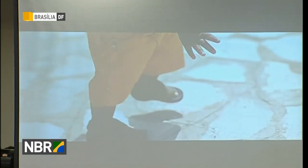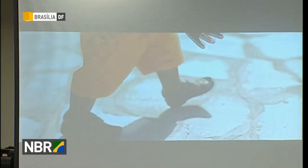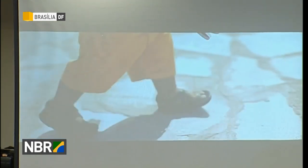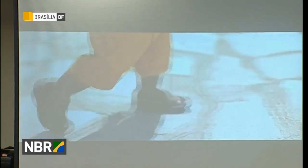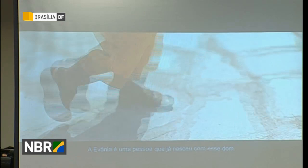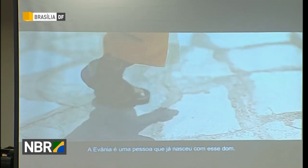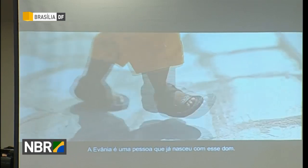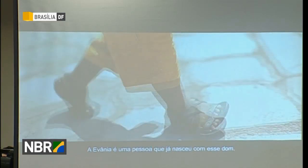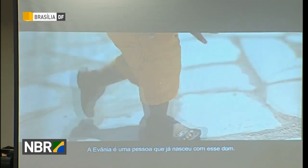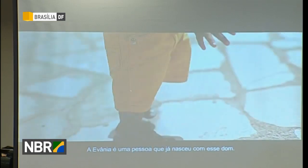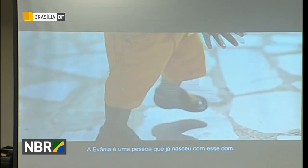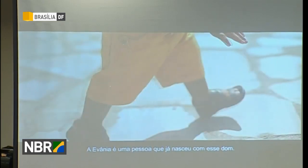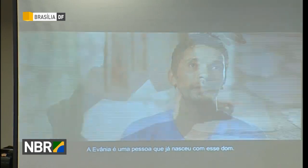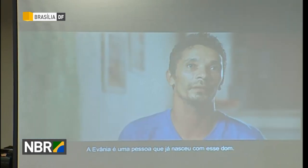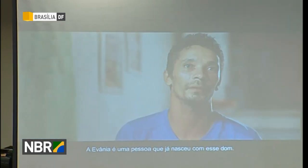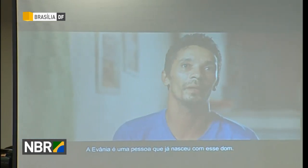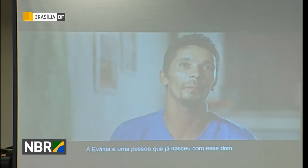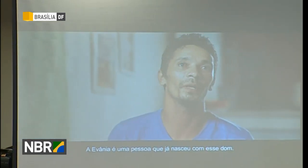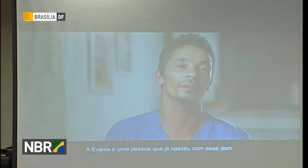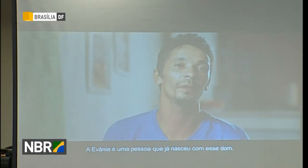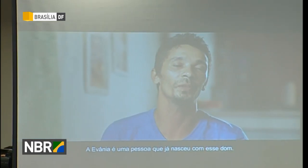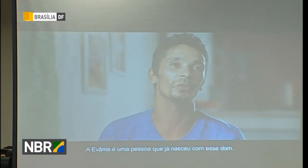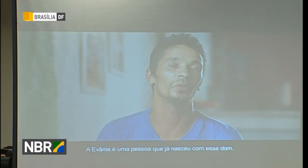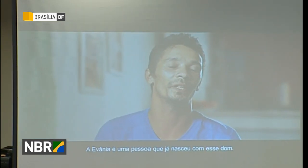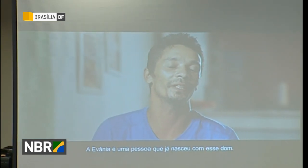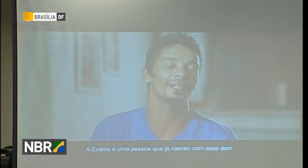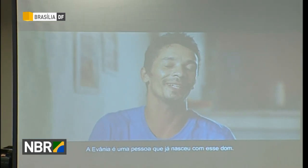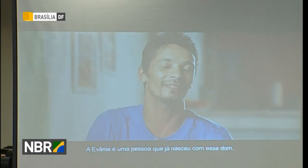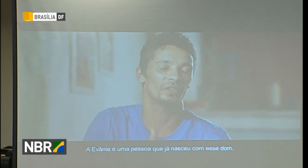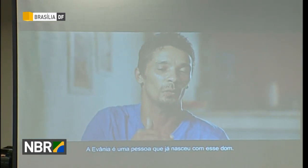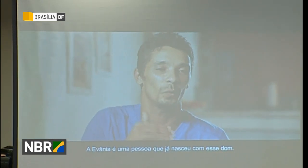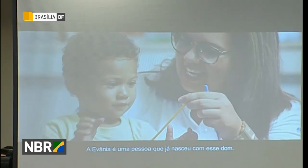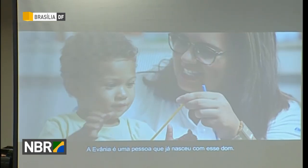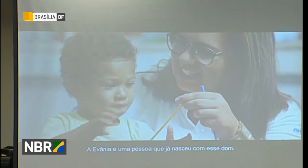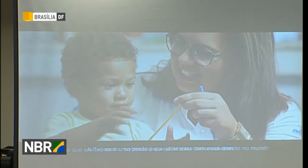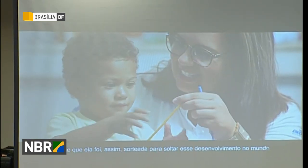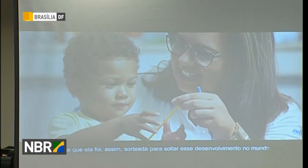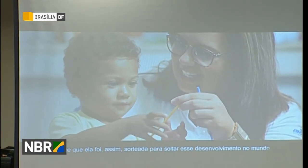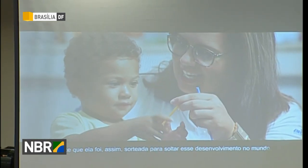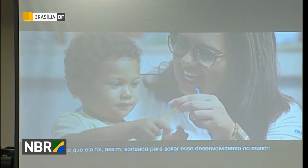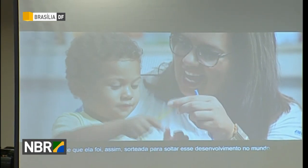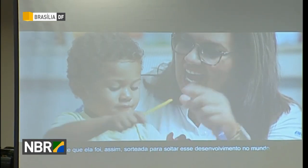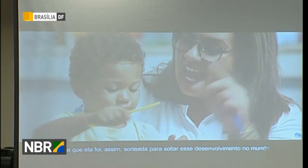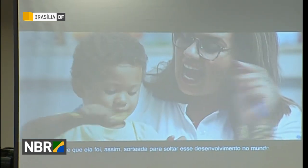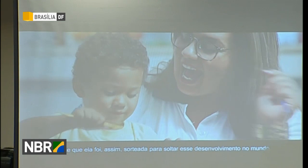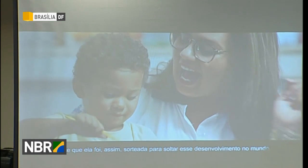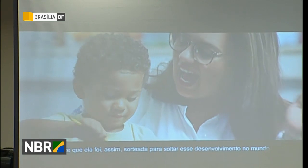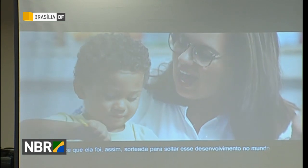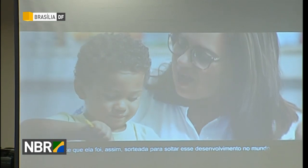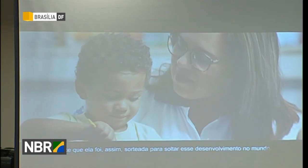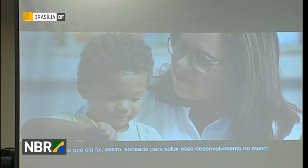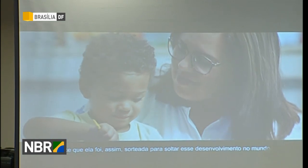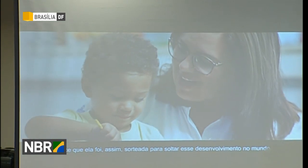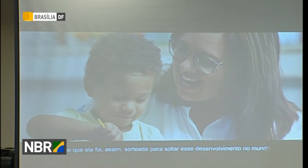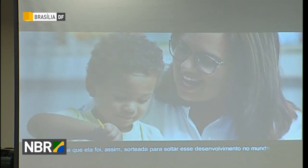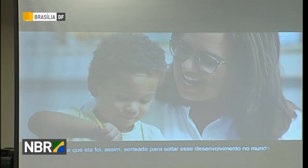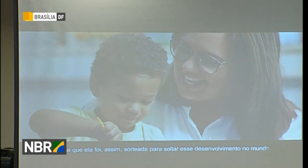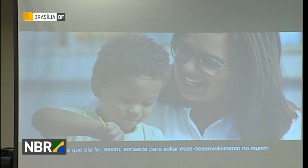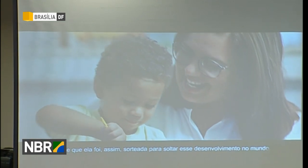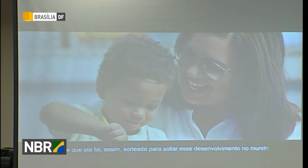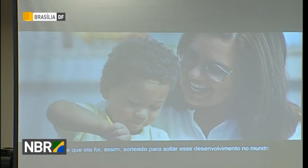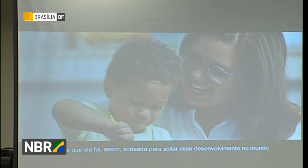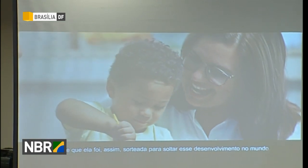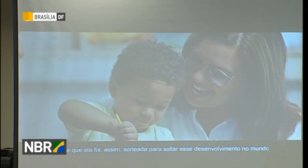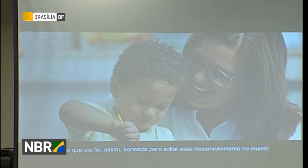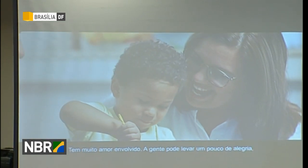segura. A Vânia parece que é uma pessoa que já nasceu com esse dom, parece que ela foi assim, sorteada para soltar